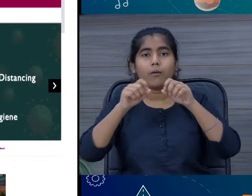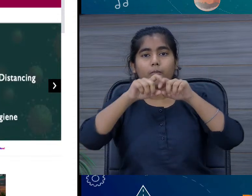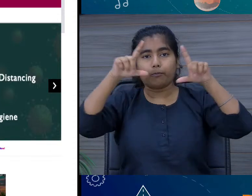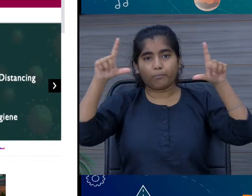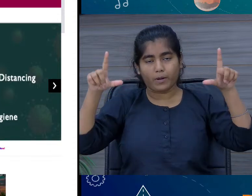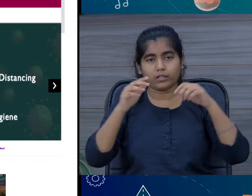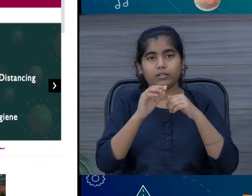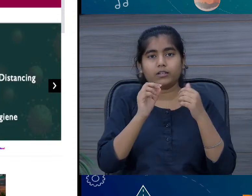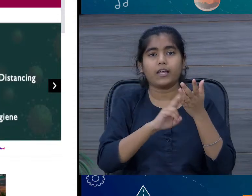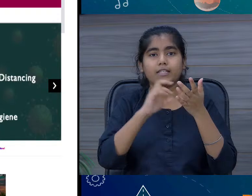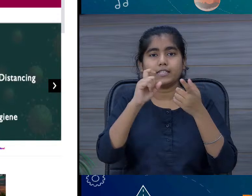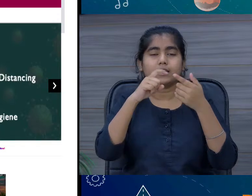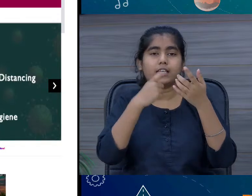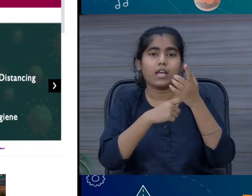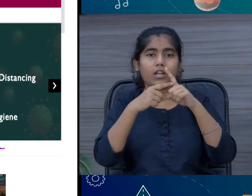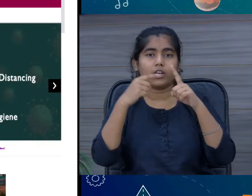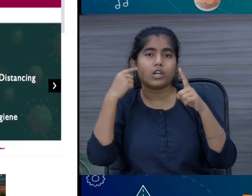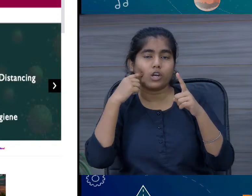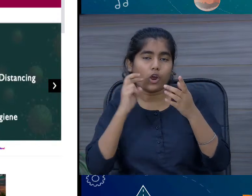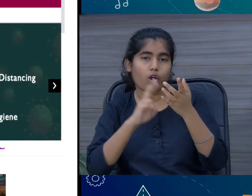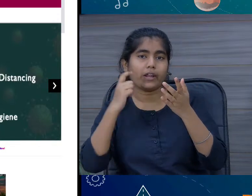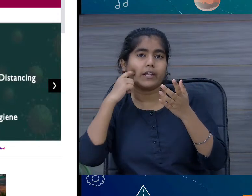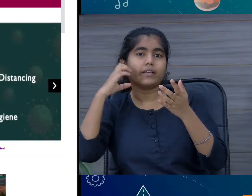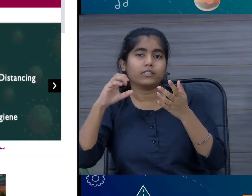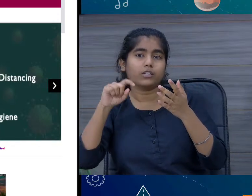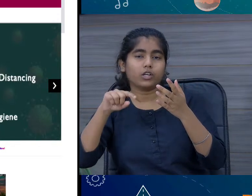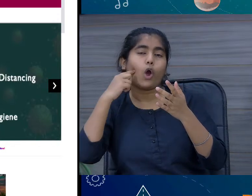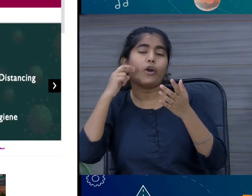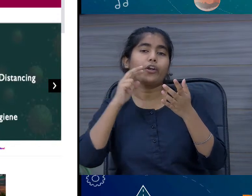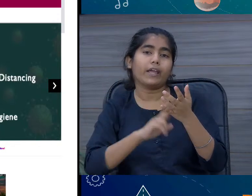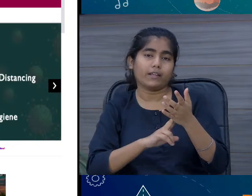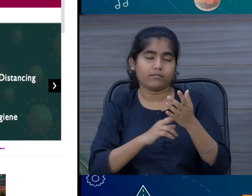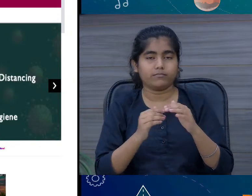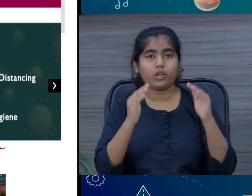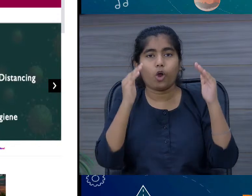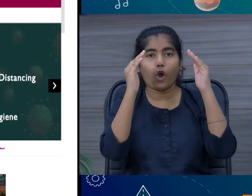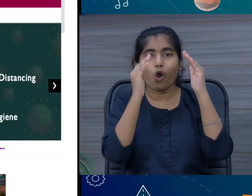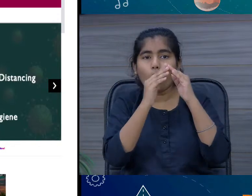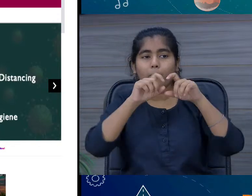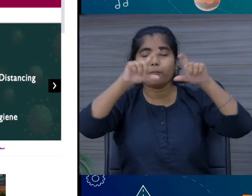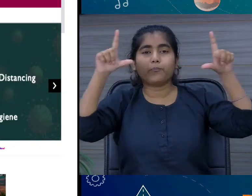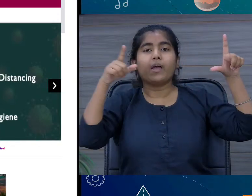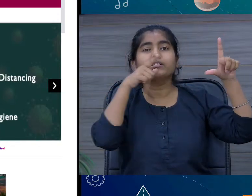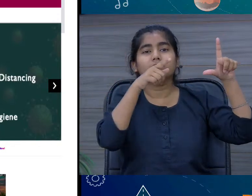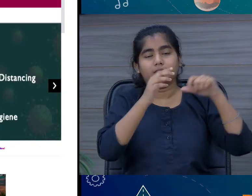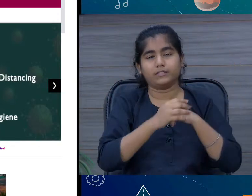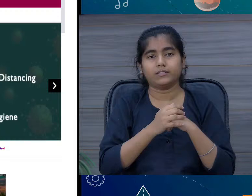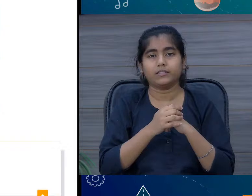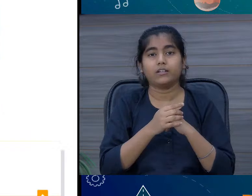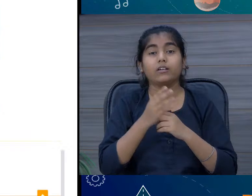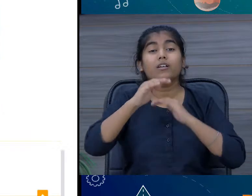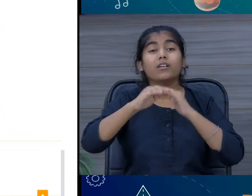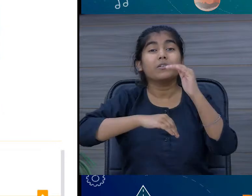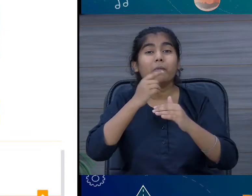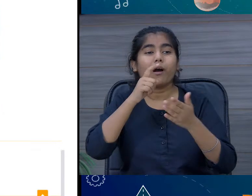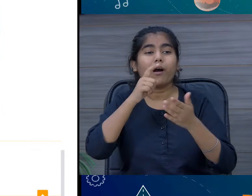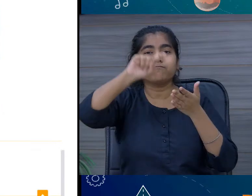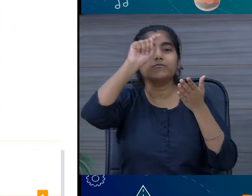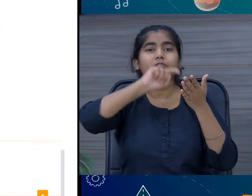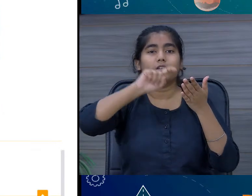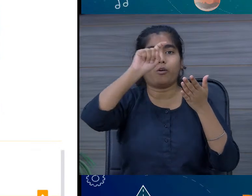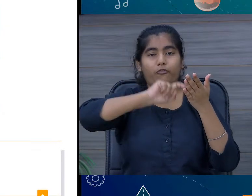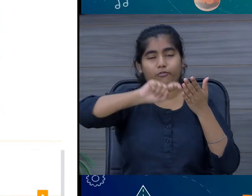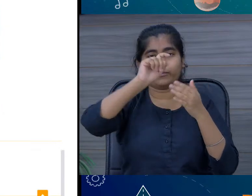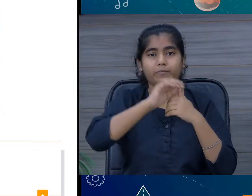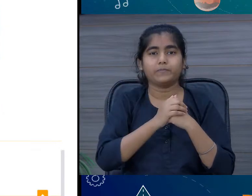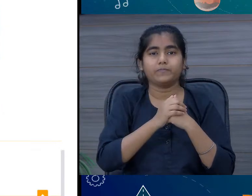www.ncert.nic.in और आप हमारे होम पेज पर जाएंगे। नेक्स्ट आपको क्या करना है, आपको स्क्रॉल डाउन करना